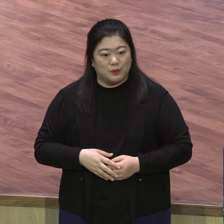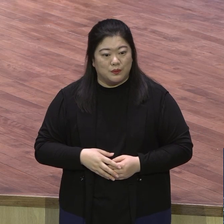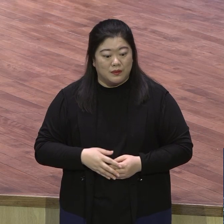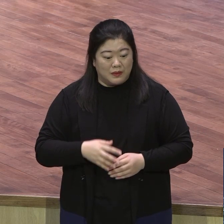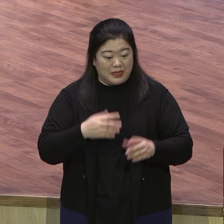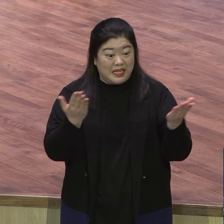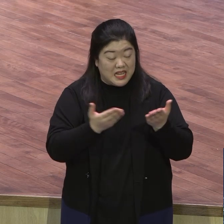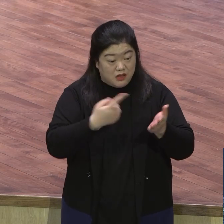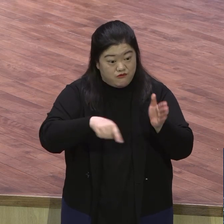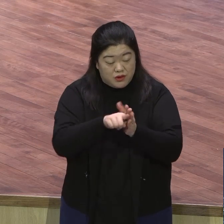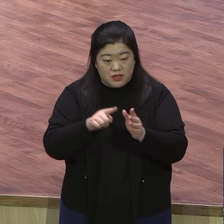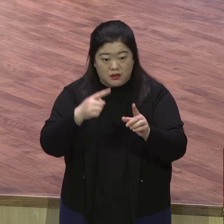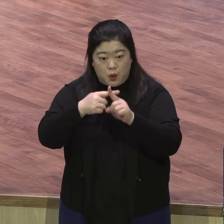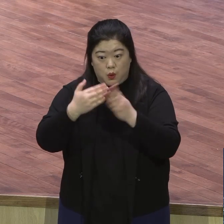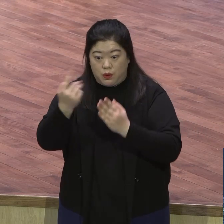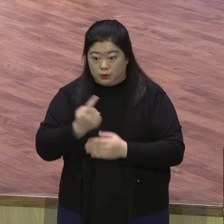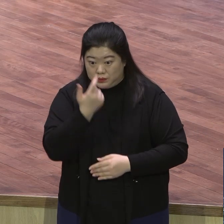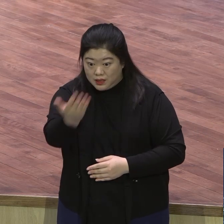안 드려